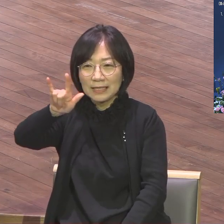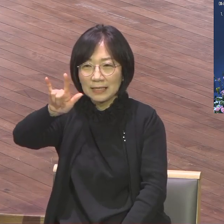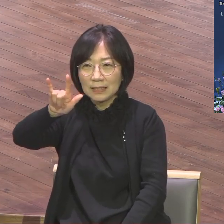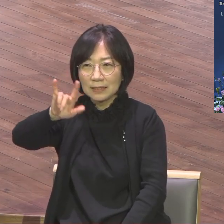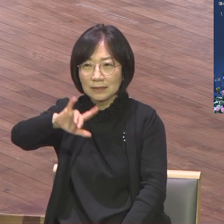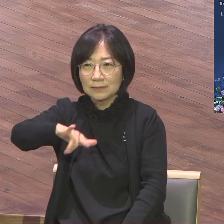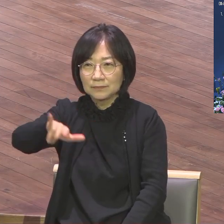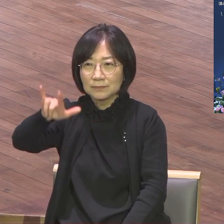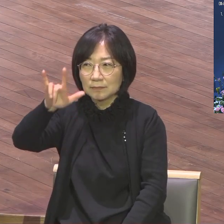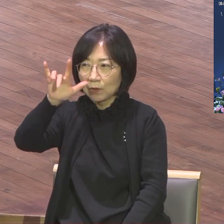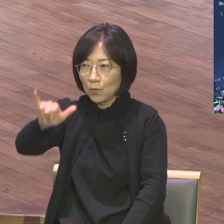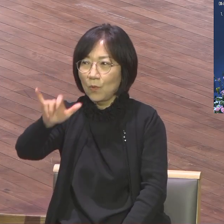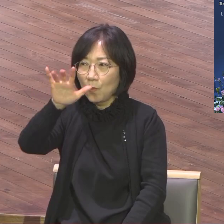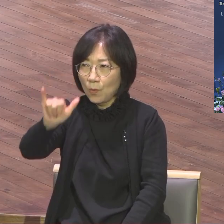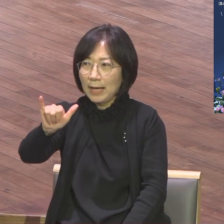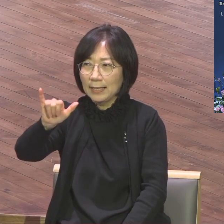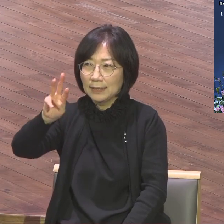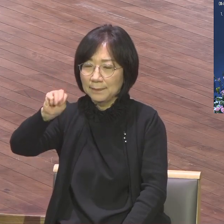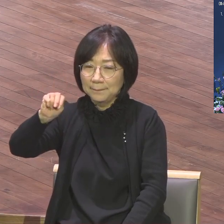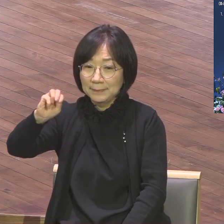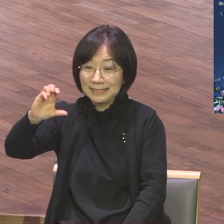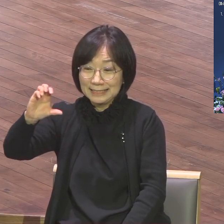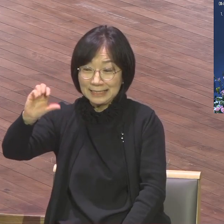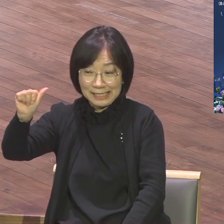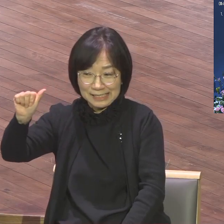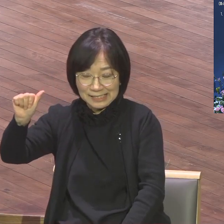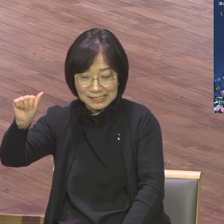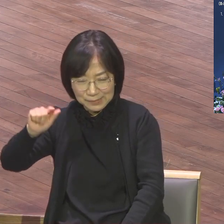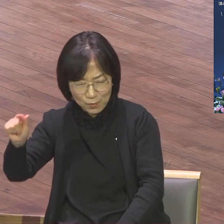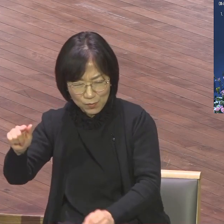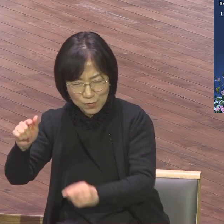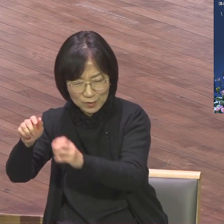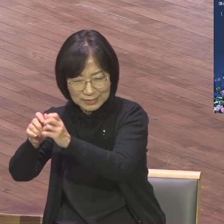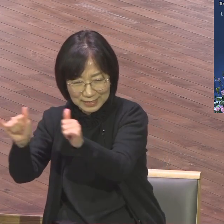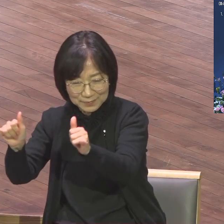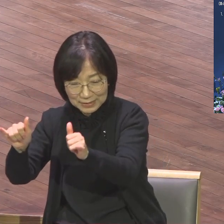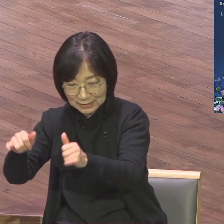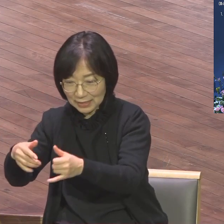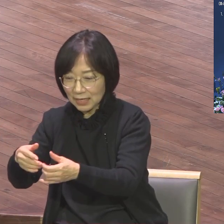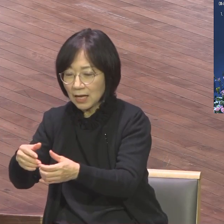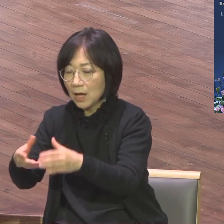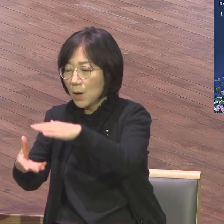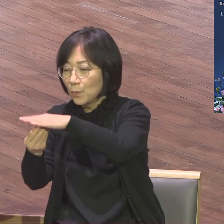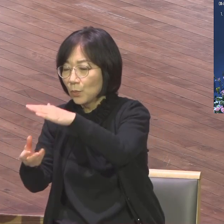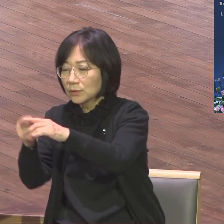2만 장 사서 한지 5천 장씩 그냥 막 그냥 청년들이요 막 뿌려 그냥